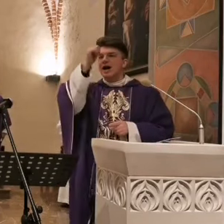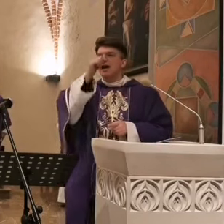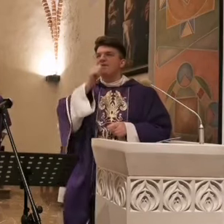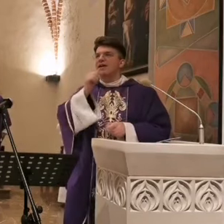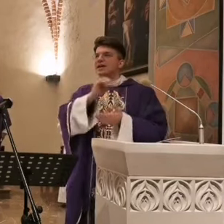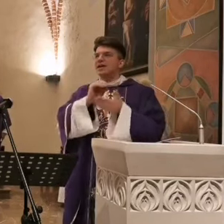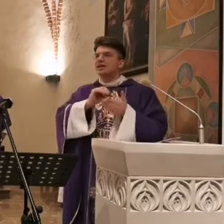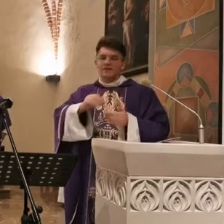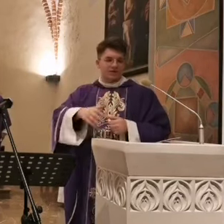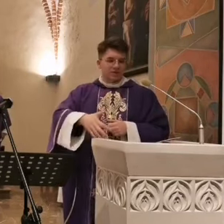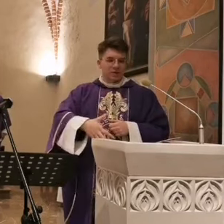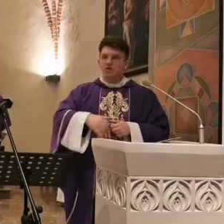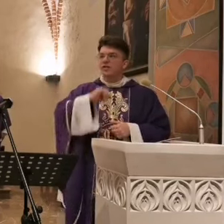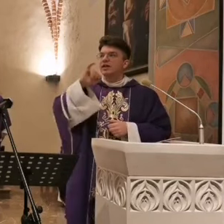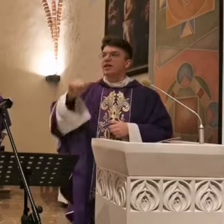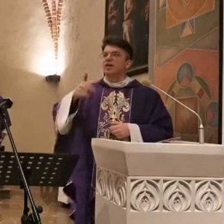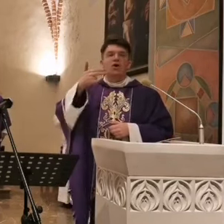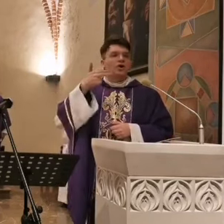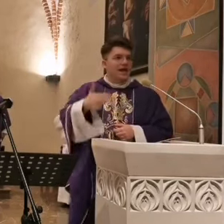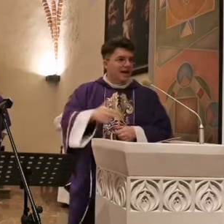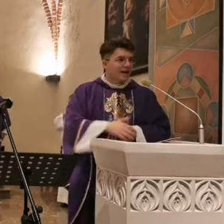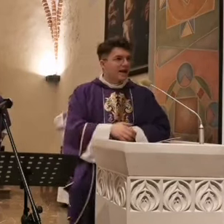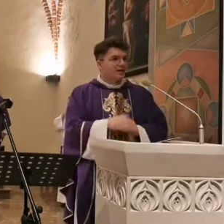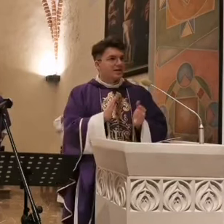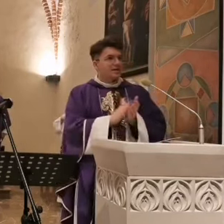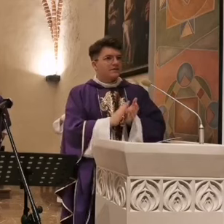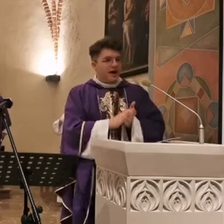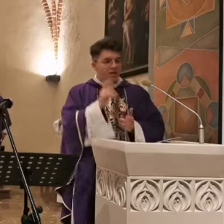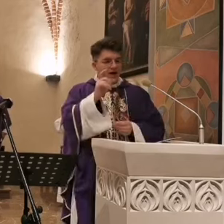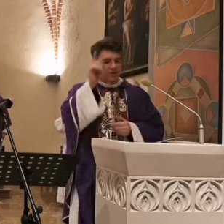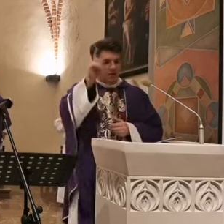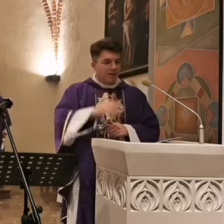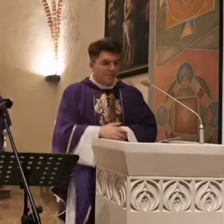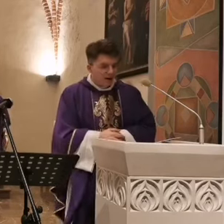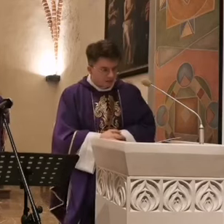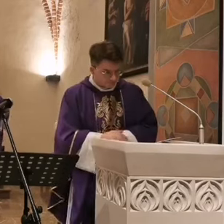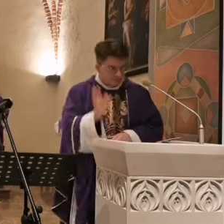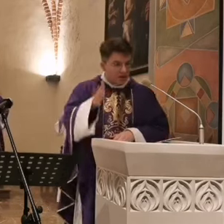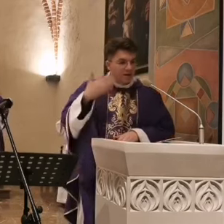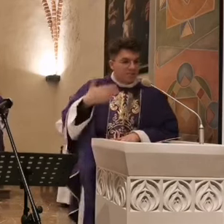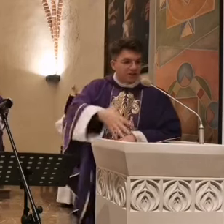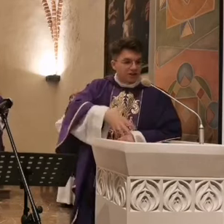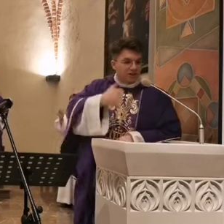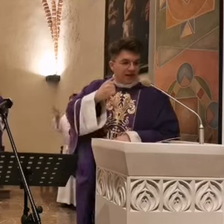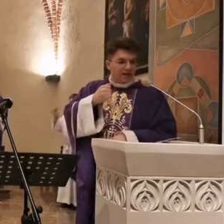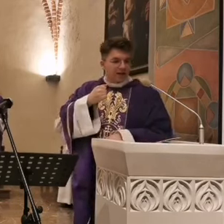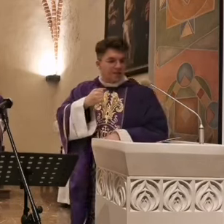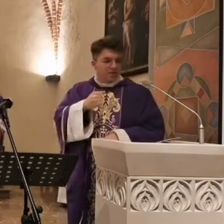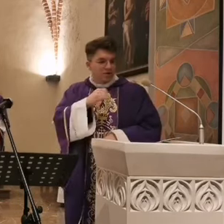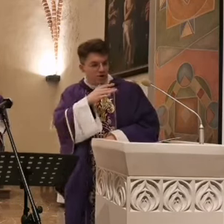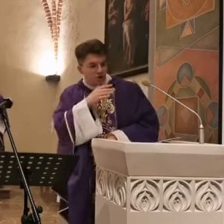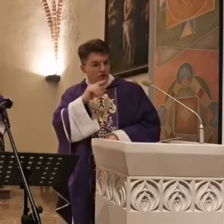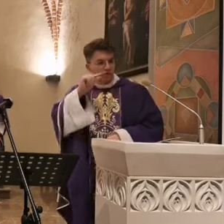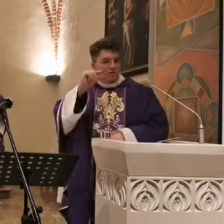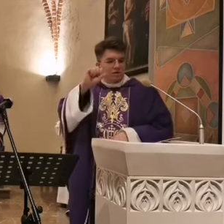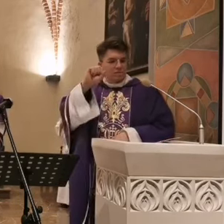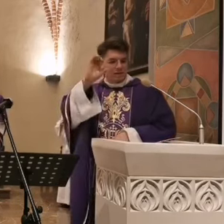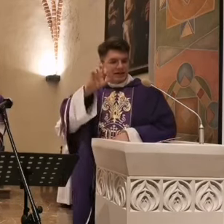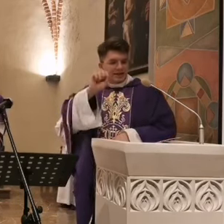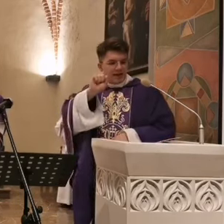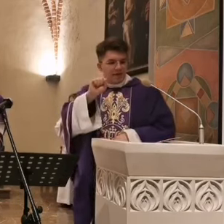słowa Ewangelii według świętego Jana. Chwała Tobie, Panie. Przed świętem